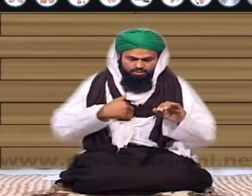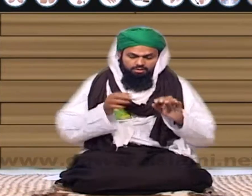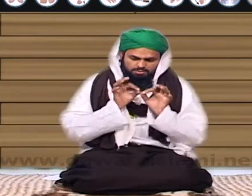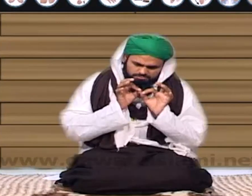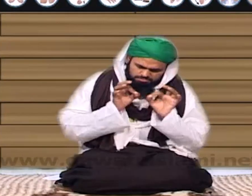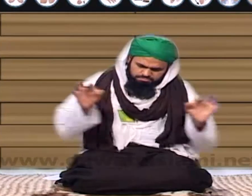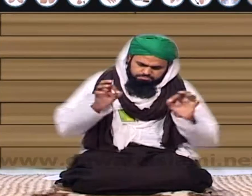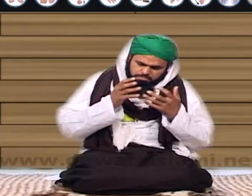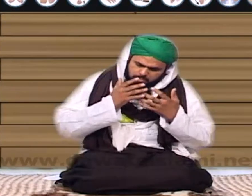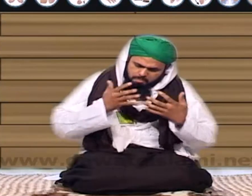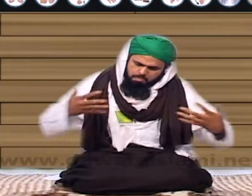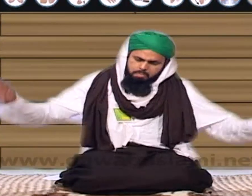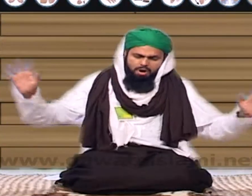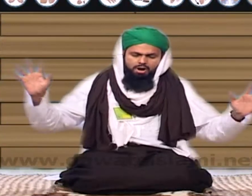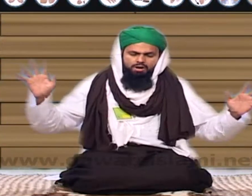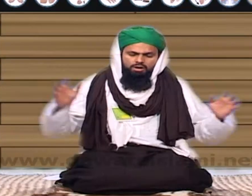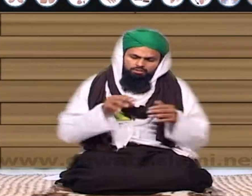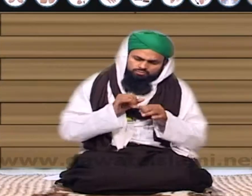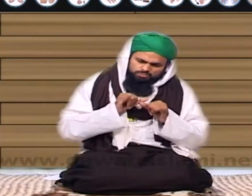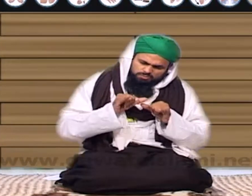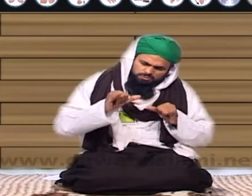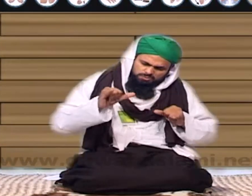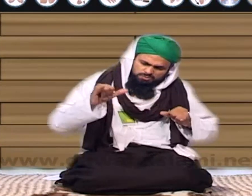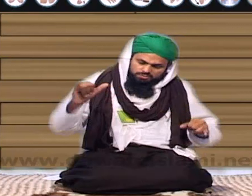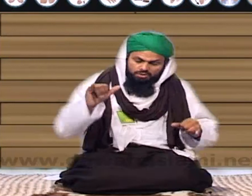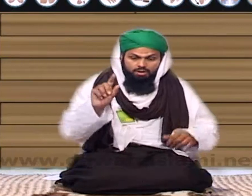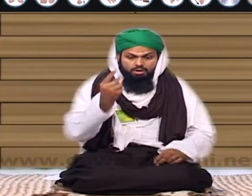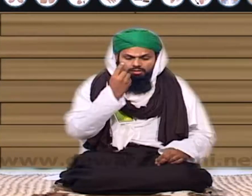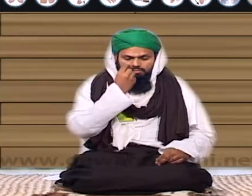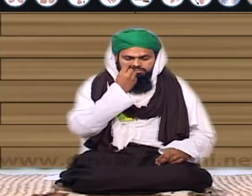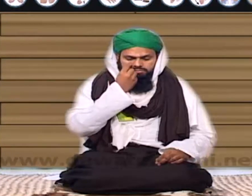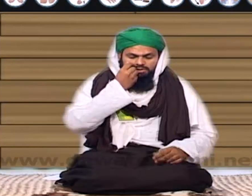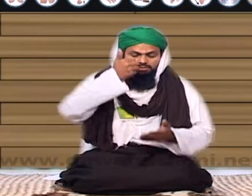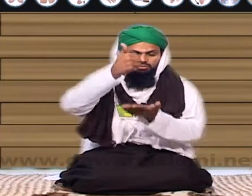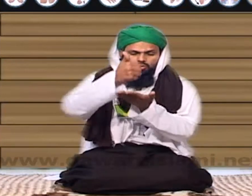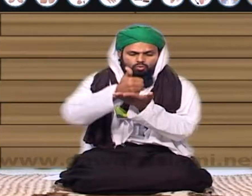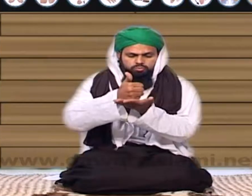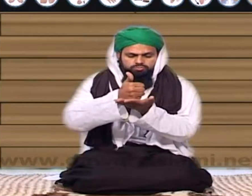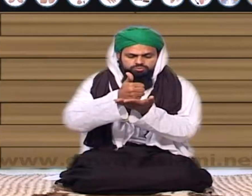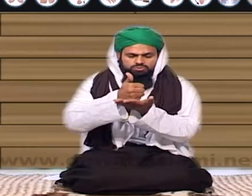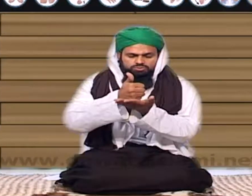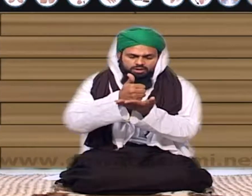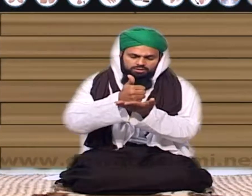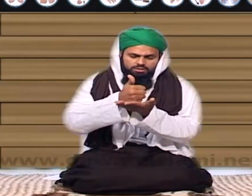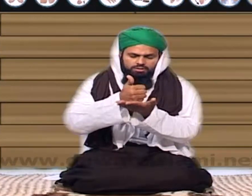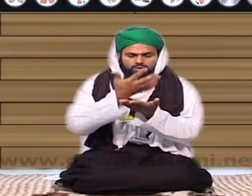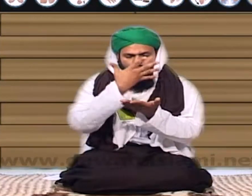نظر وسیع ہے، بیچوں بیچ ایک عالی شان تخت بچھا ہے اور اس تخت پر ایک